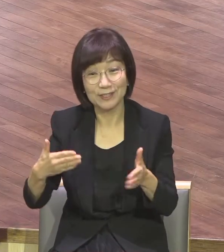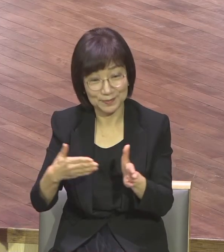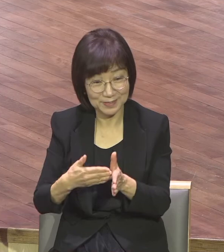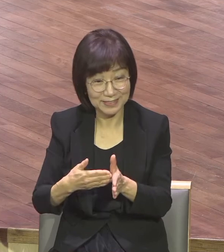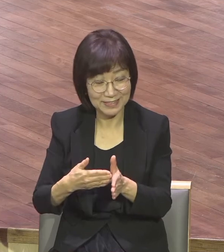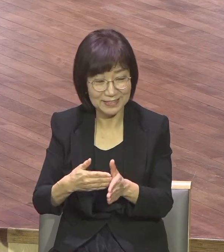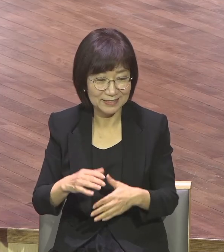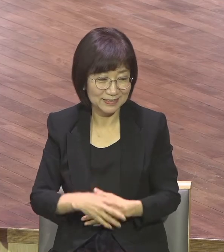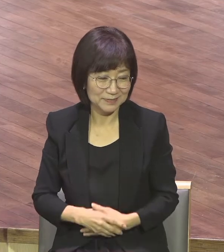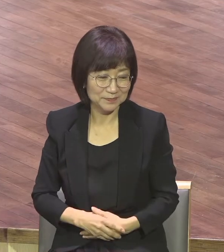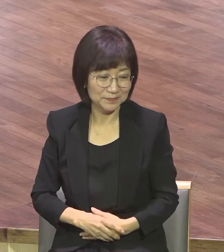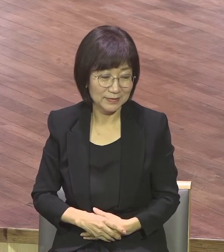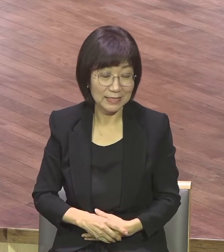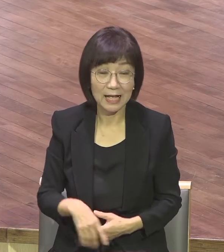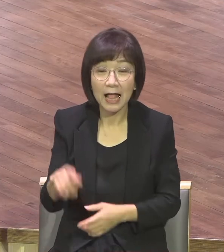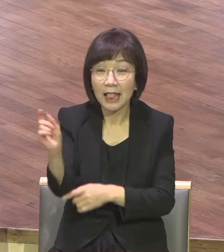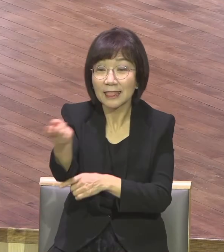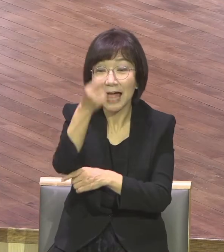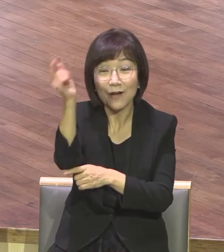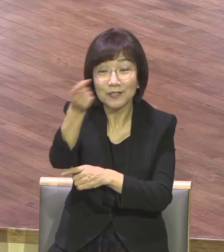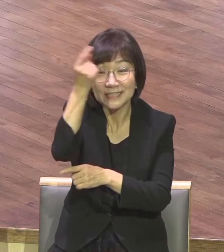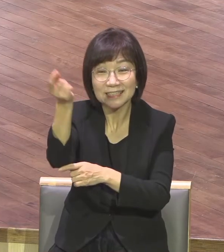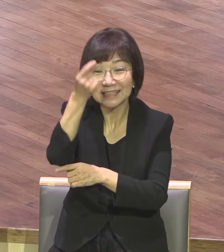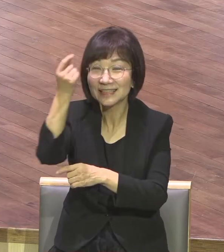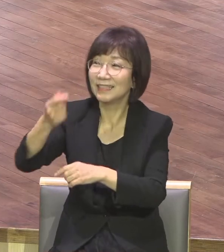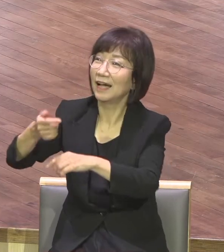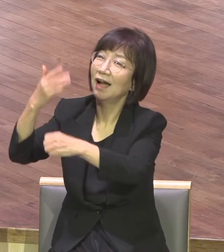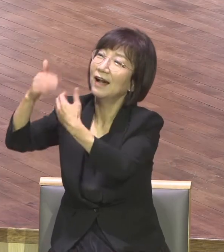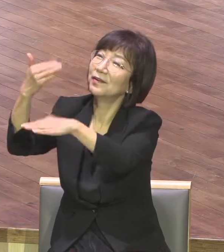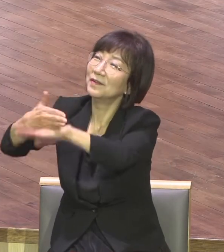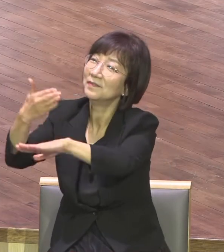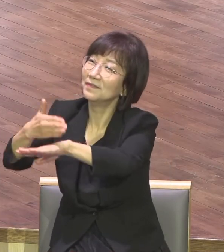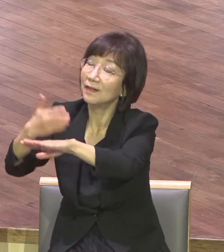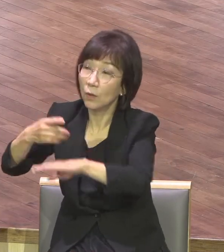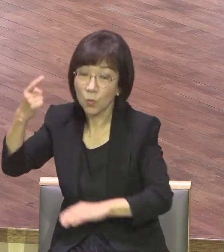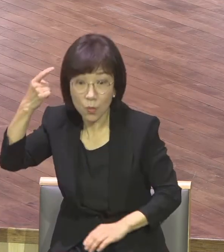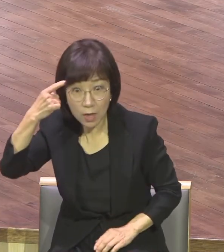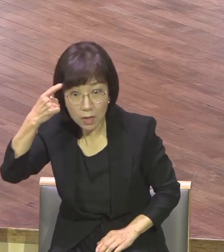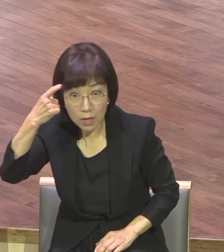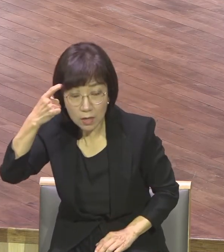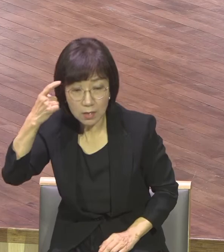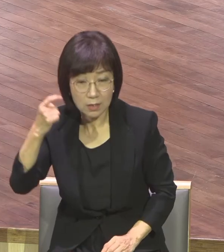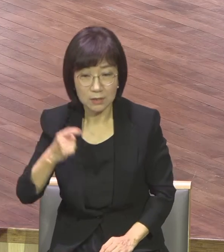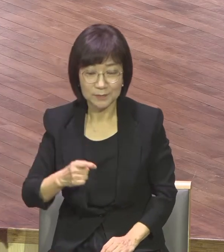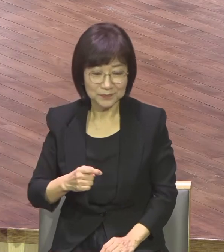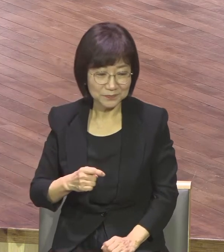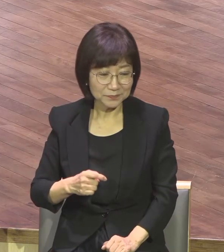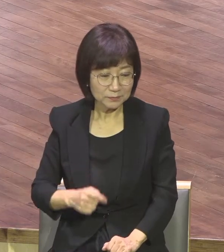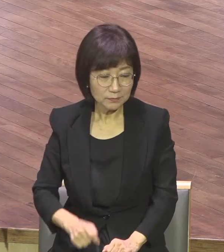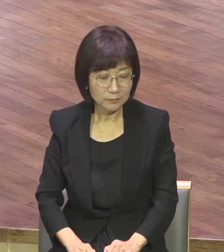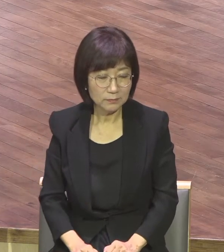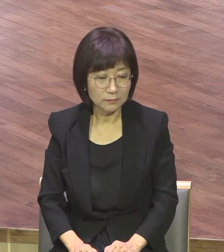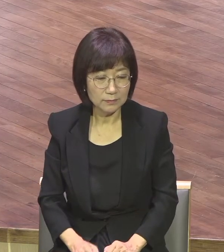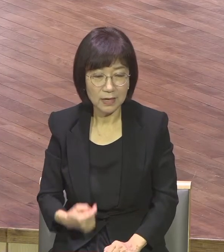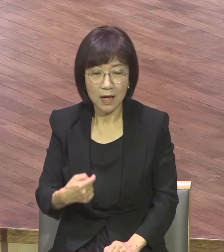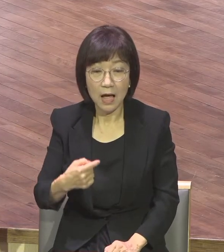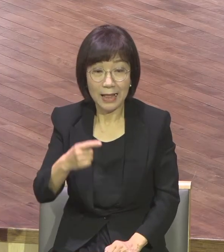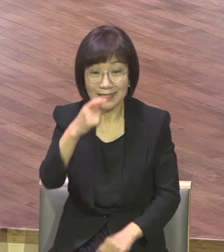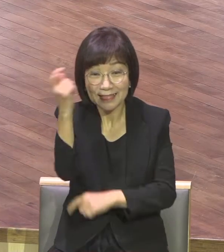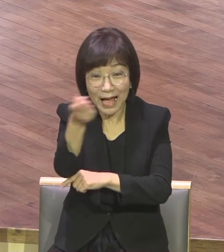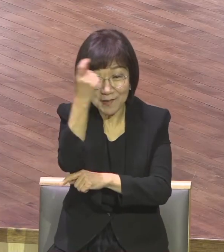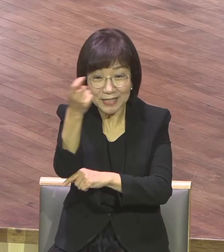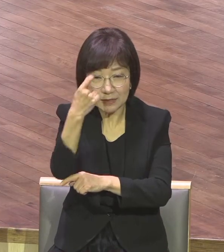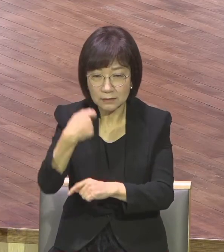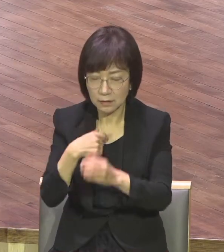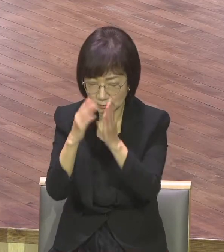다윗이 하나님께 전심으로 감사한 이유 중 하나가 뭐냐? 자신의 기도에 대해서 하나님께서 응답하시기